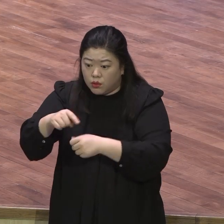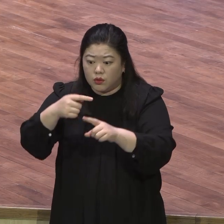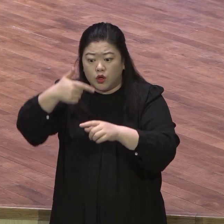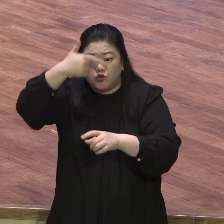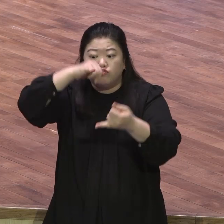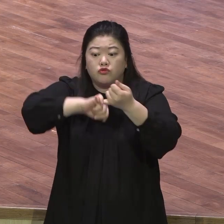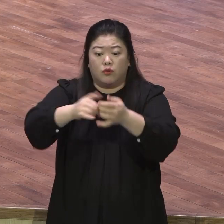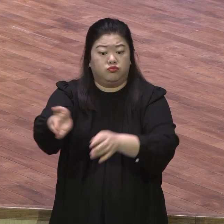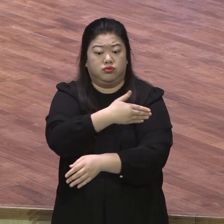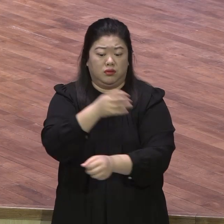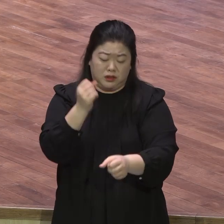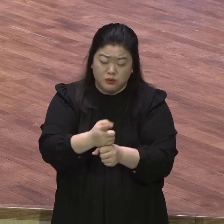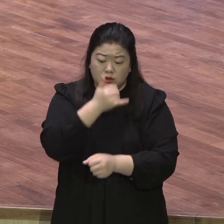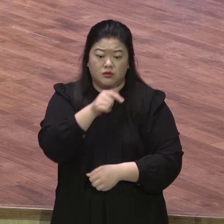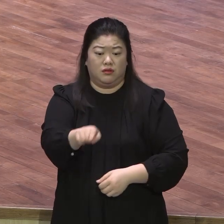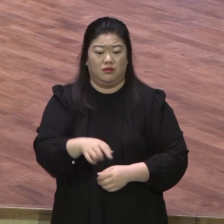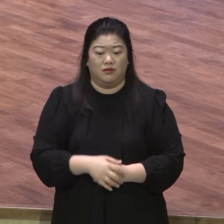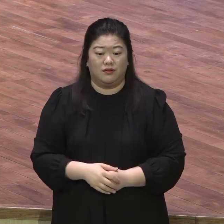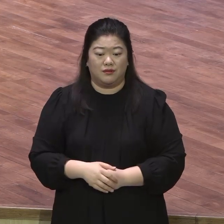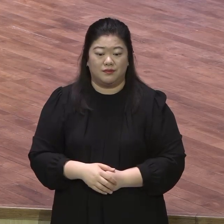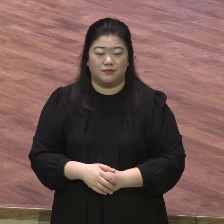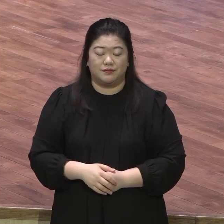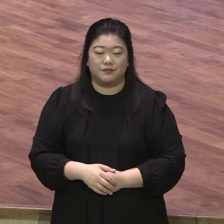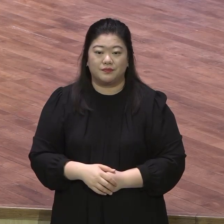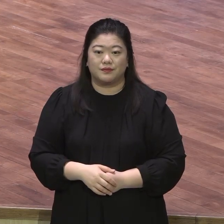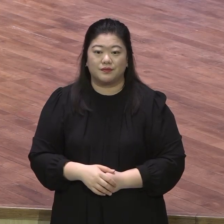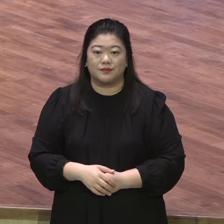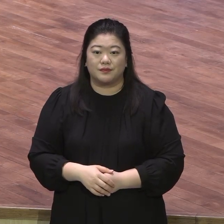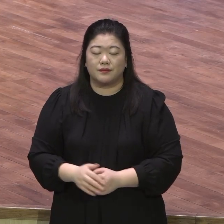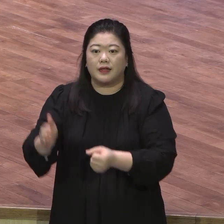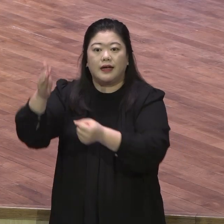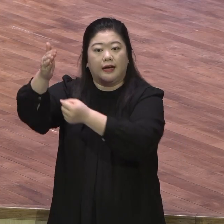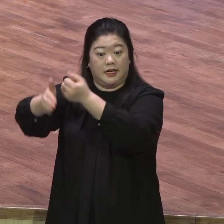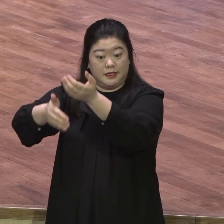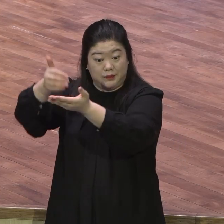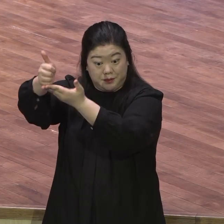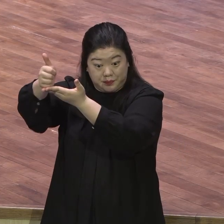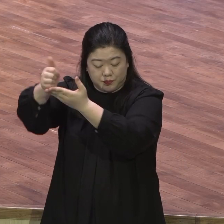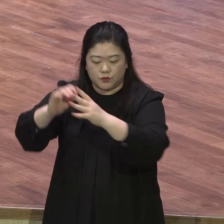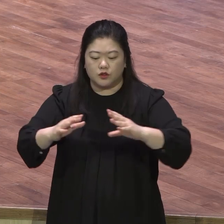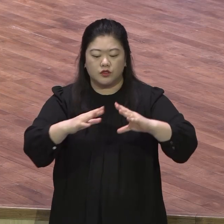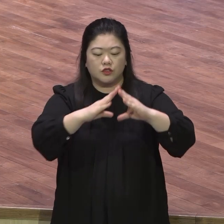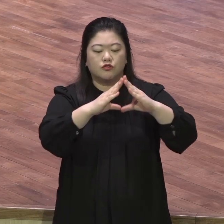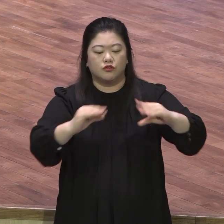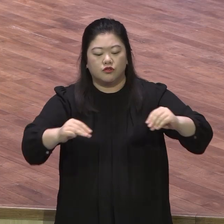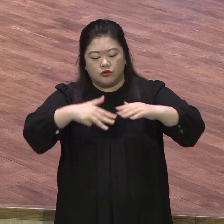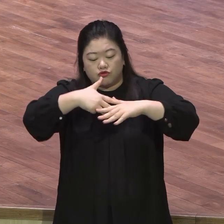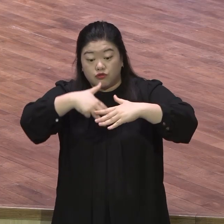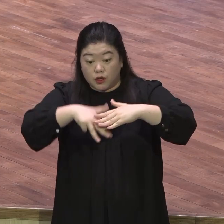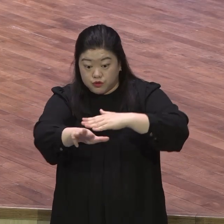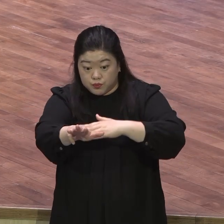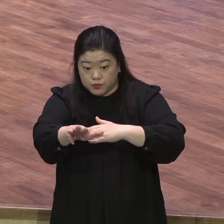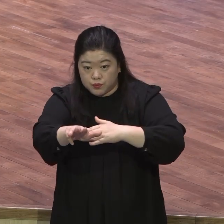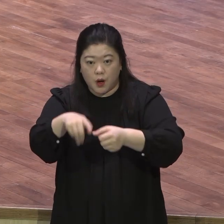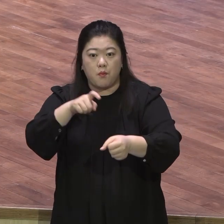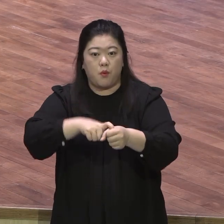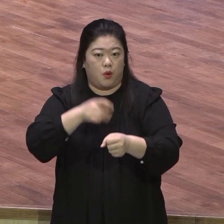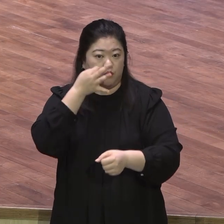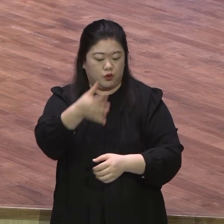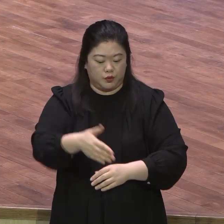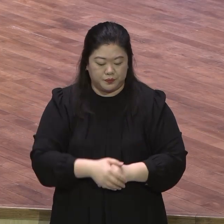출국기 29장 45절로 46절로 보면요. 하나님께서 이 출국의 목적을 말씀하신 내용이 나와 있어요. 내가